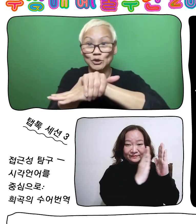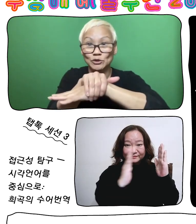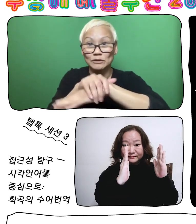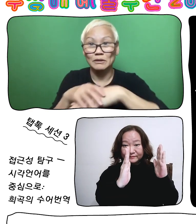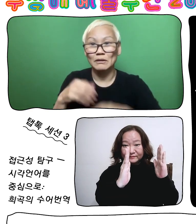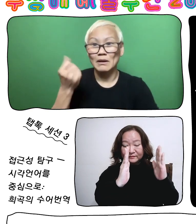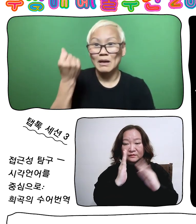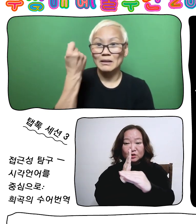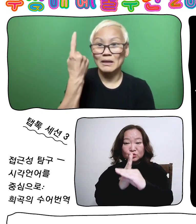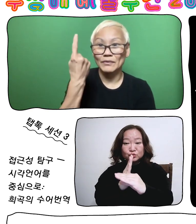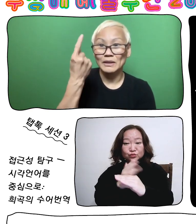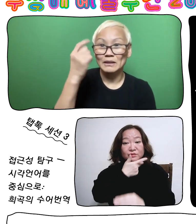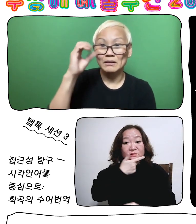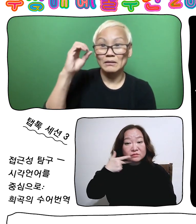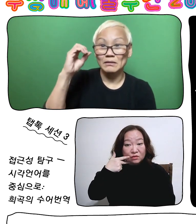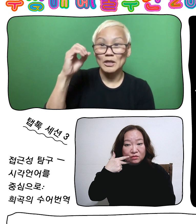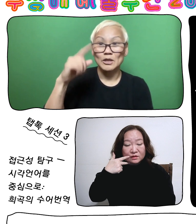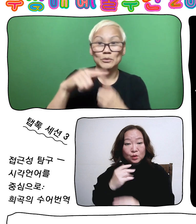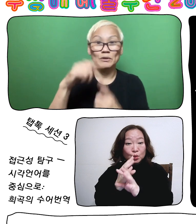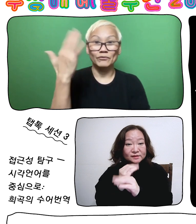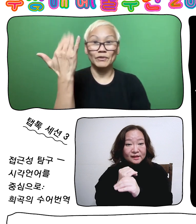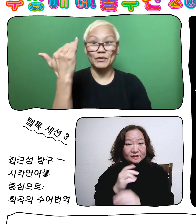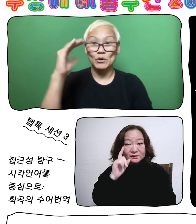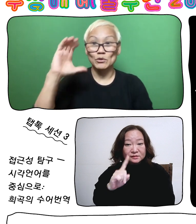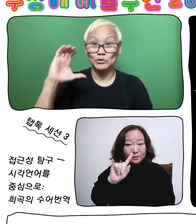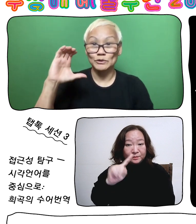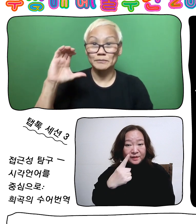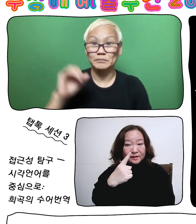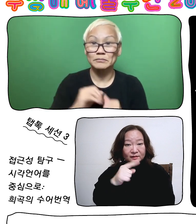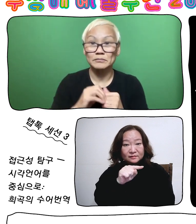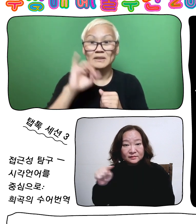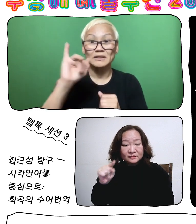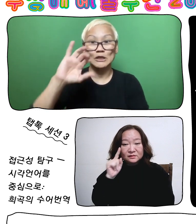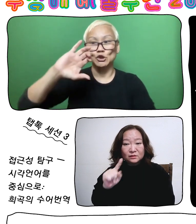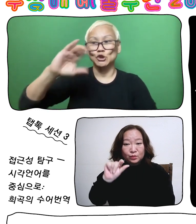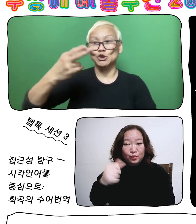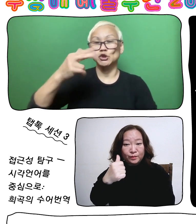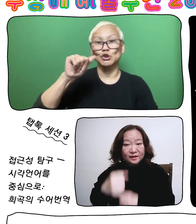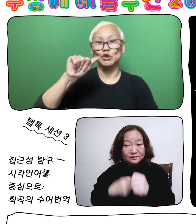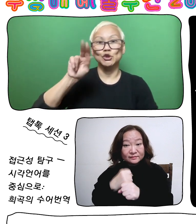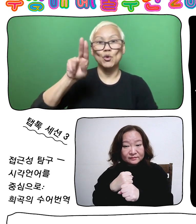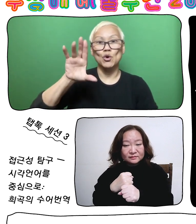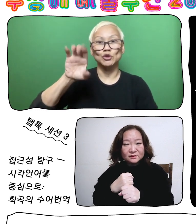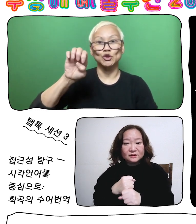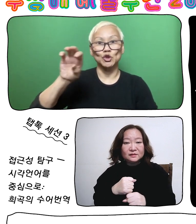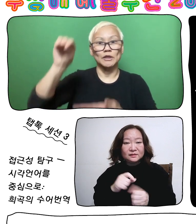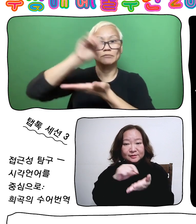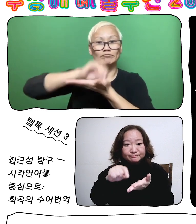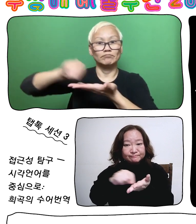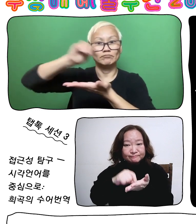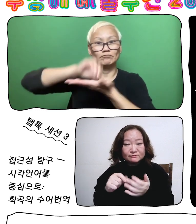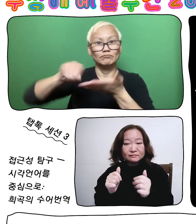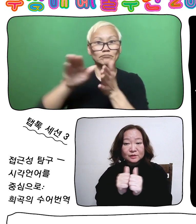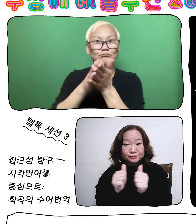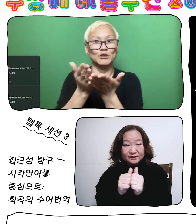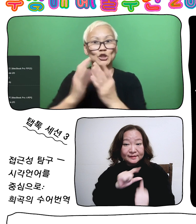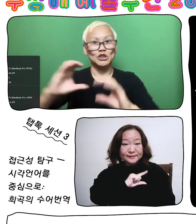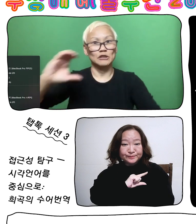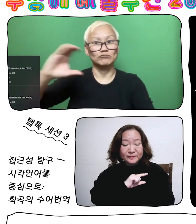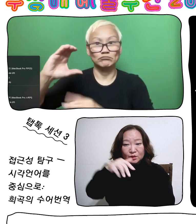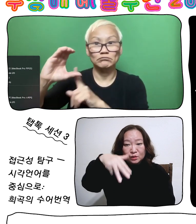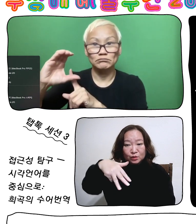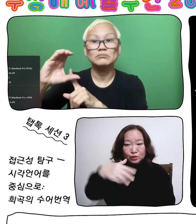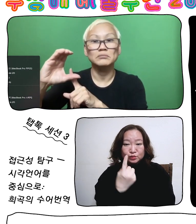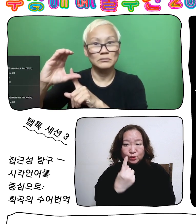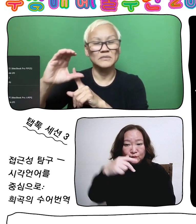1100년에서 1500년에 사용된 영어는 중세기 영어로 분류됩니다. 제프리 초서의 작품을 통해 알 수 있는 것은